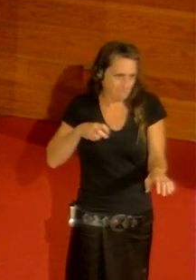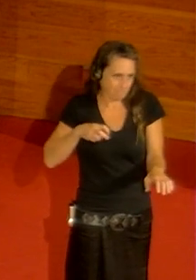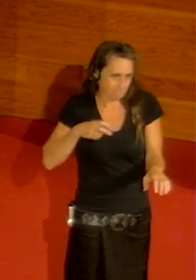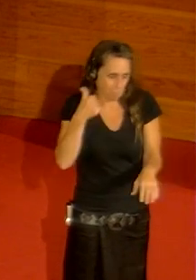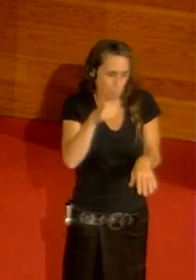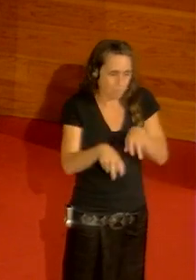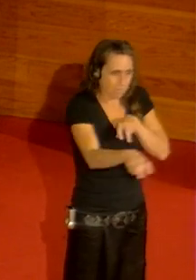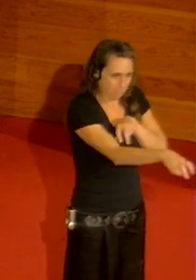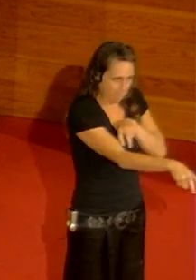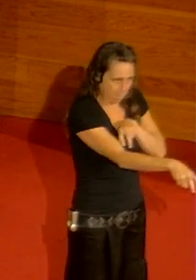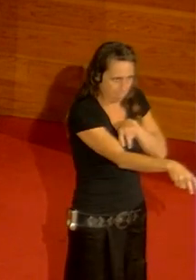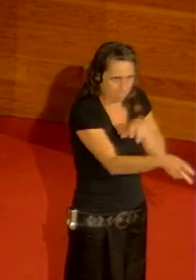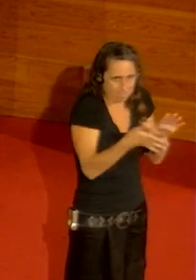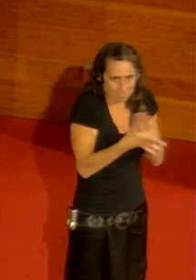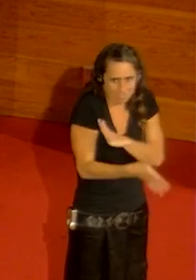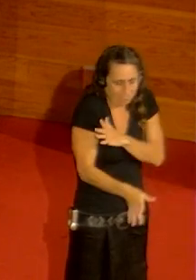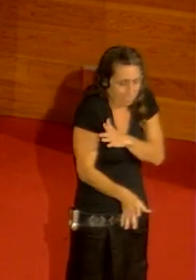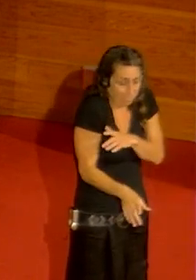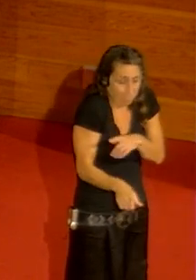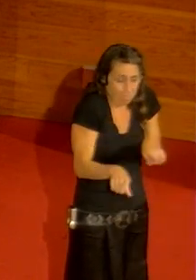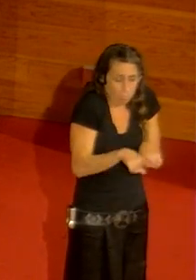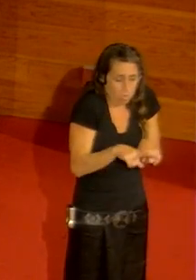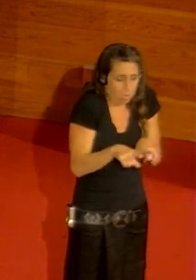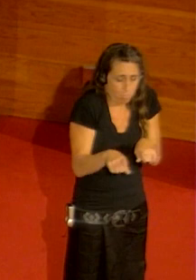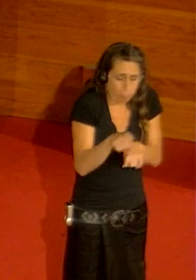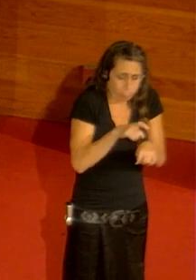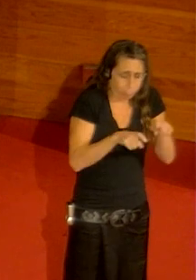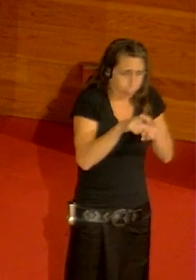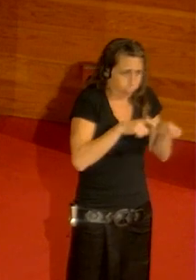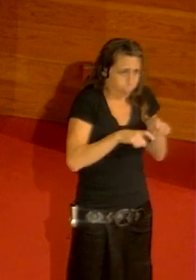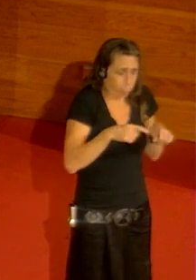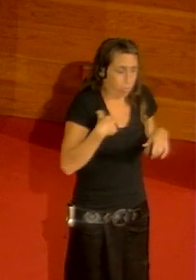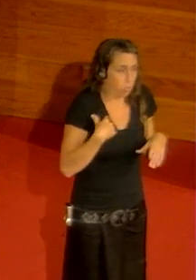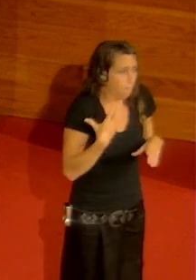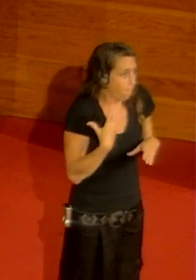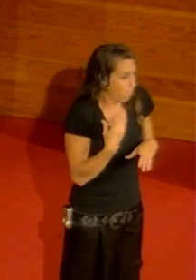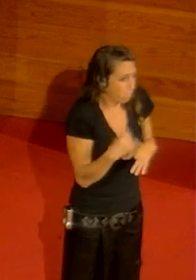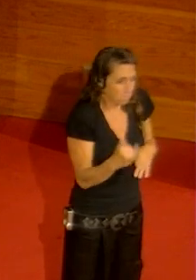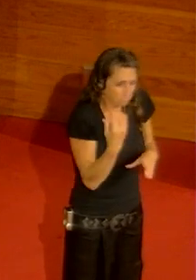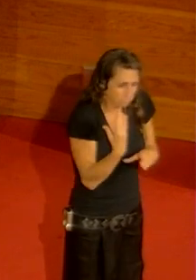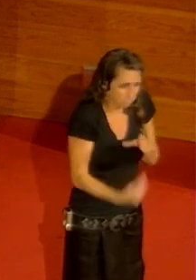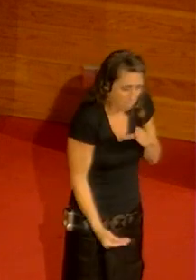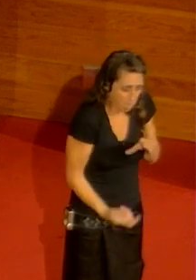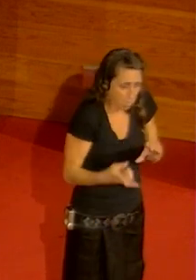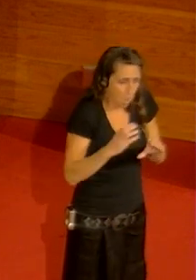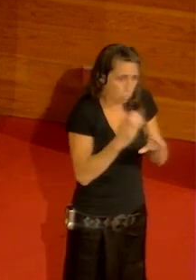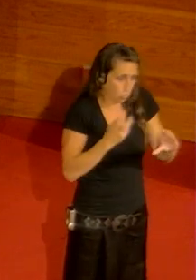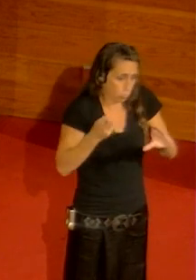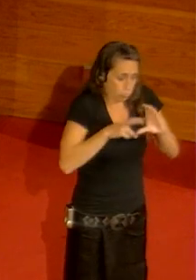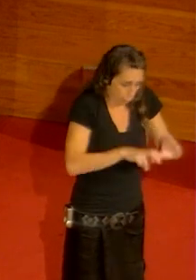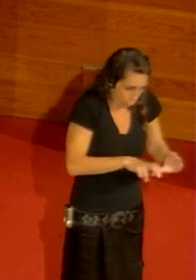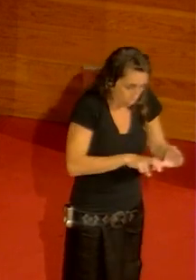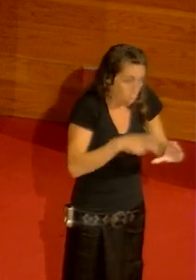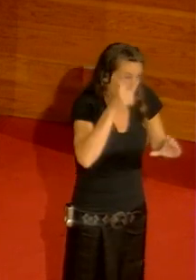es un retroceso absoluto Entonces yo me acuerdo un día que me monté por error en un autobús que atravesaba el barro El ortodoxo Bueno por error no